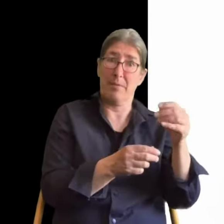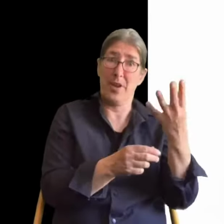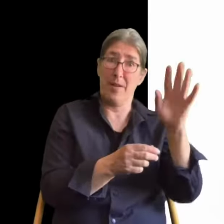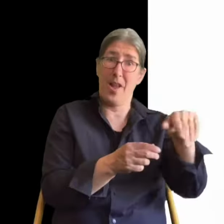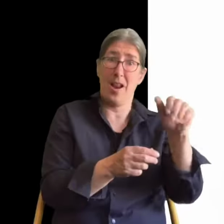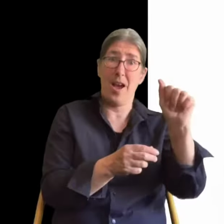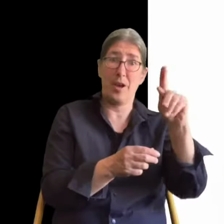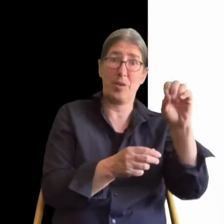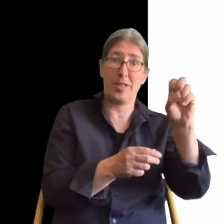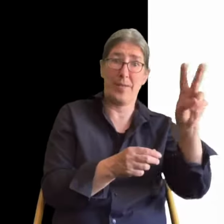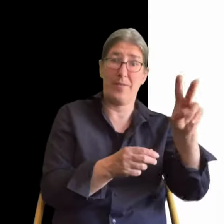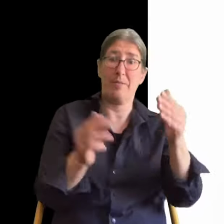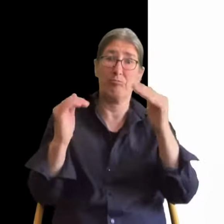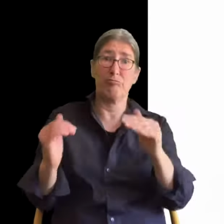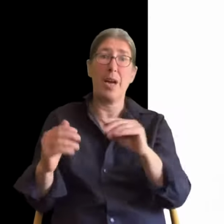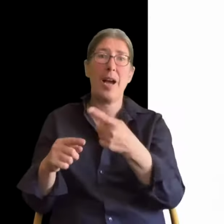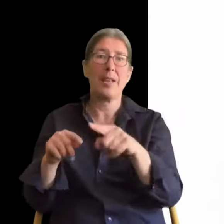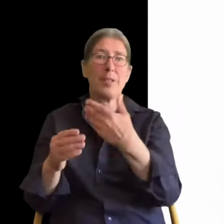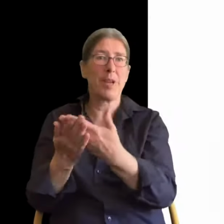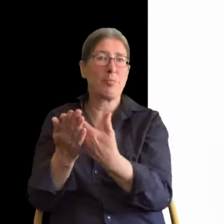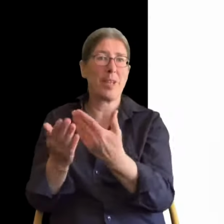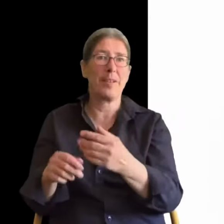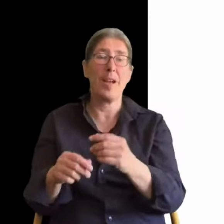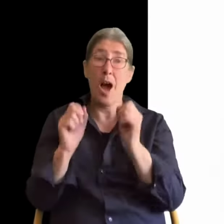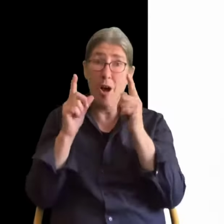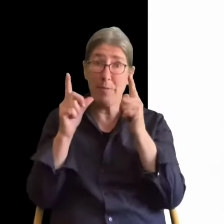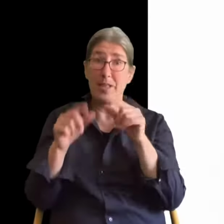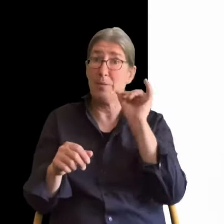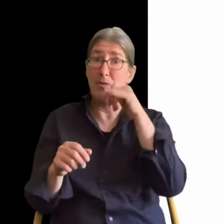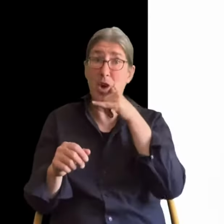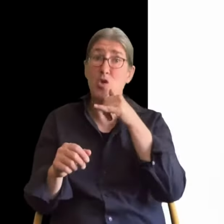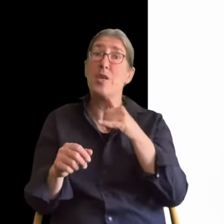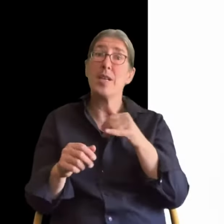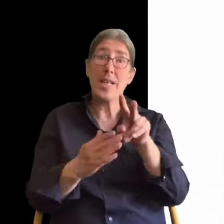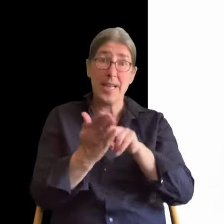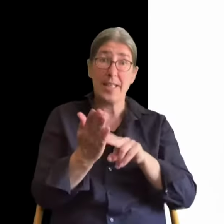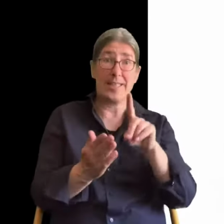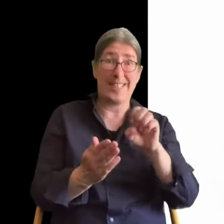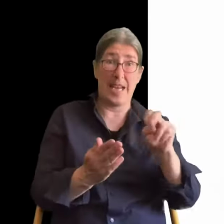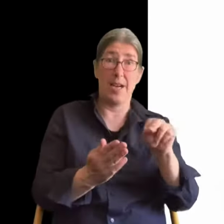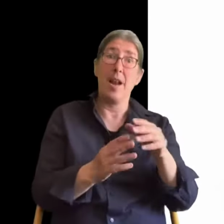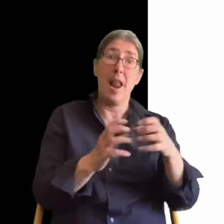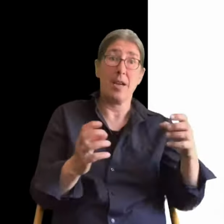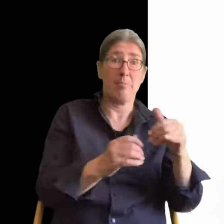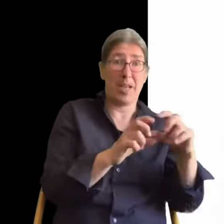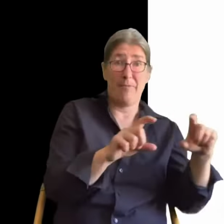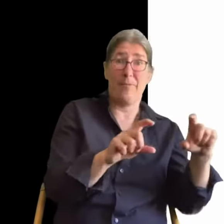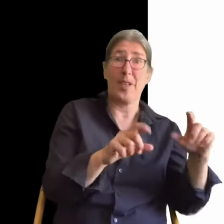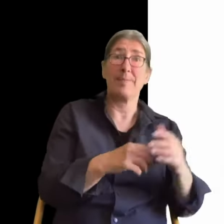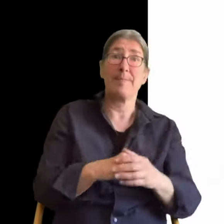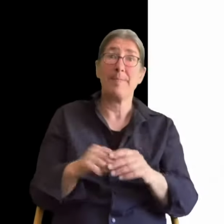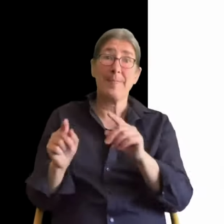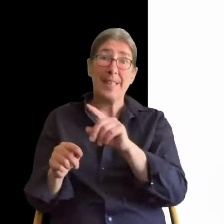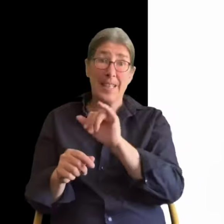Beispiel. Die aufmerksame Frau liest den langen Brief. Auch hier aufmerksame, die